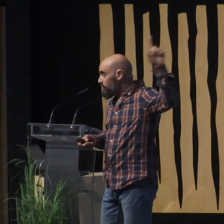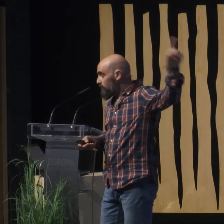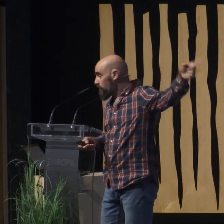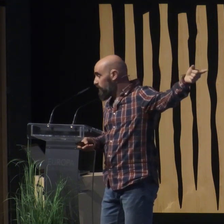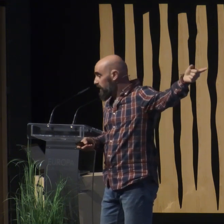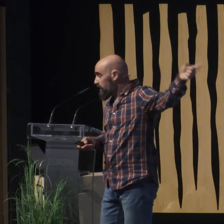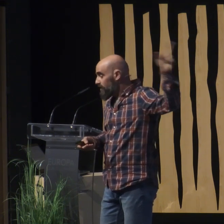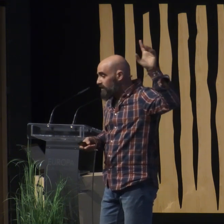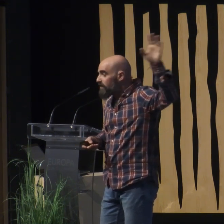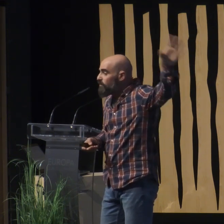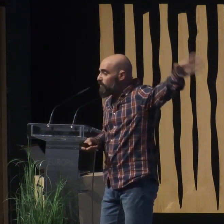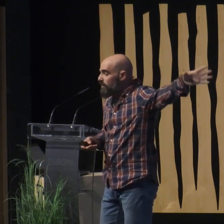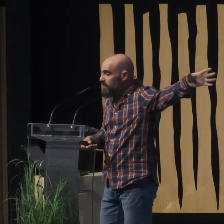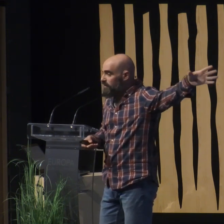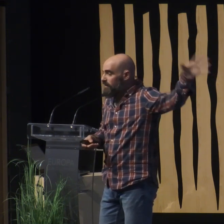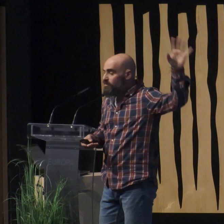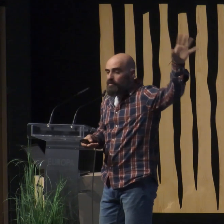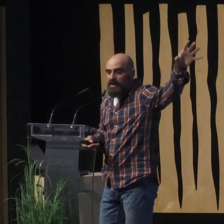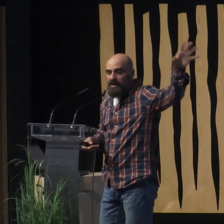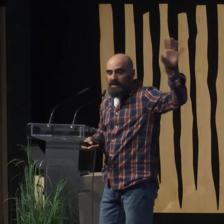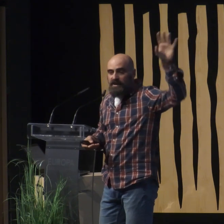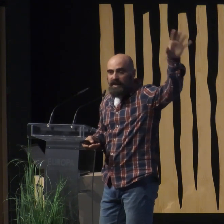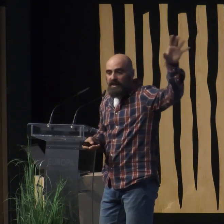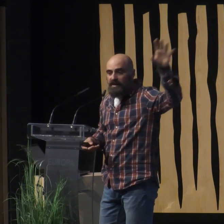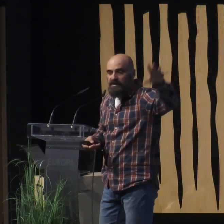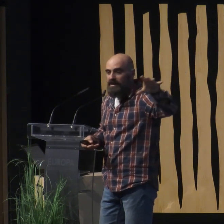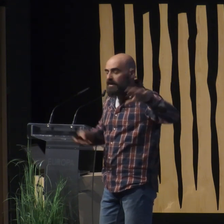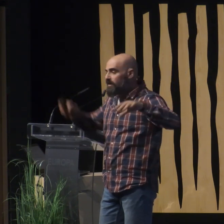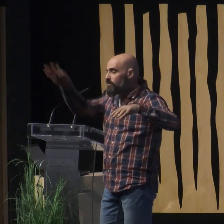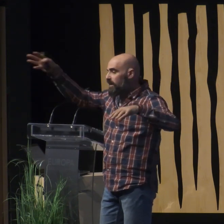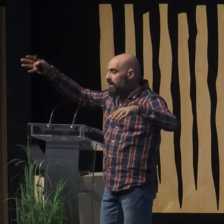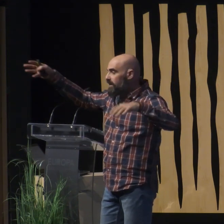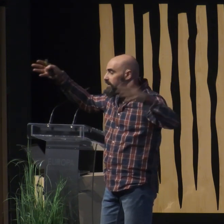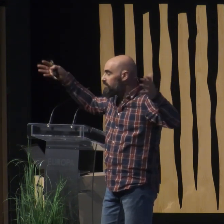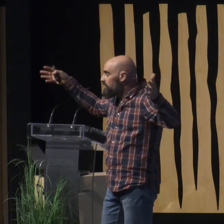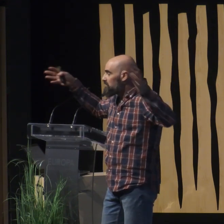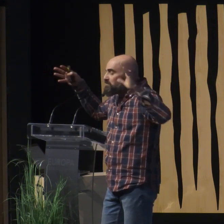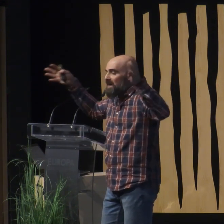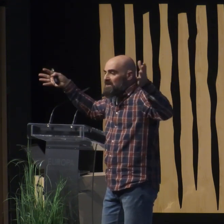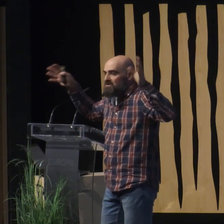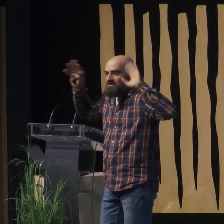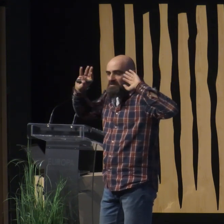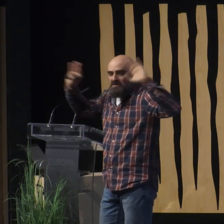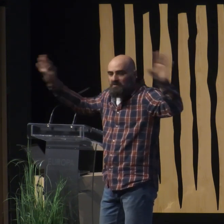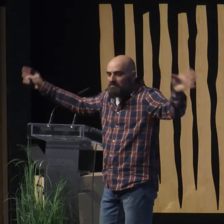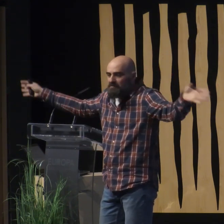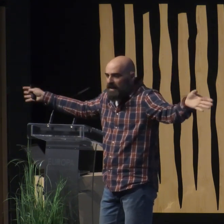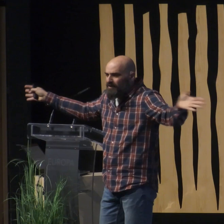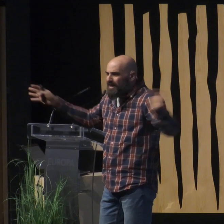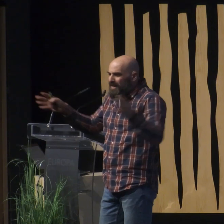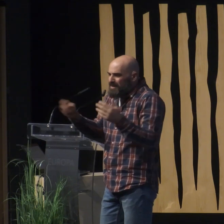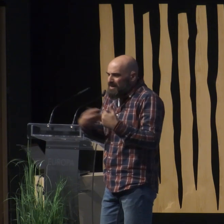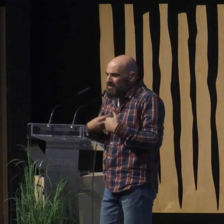que les ofrecemos fuera es que es una locura. Es COVID, es guerra, es Siria, es Ucrania. Entonces, para ellos es... un